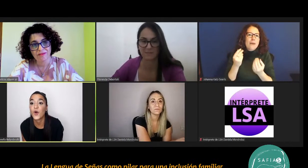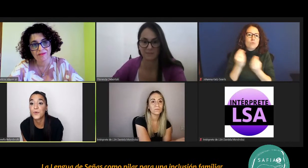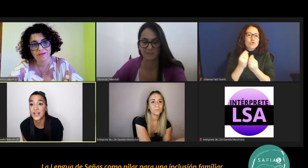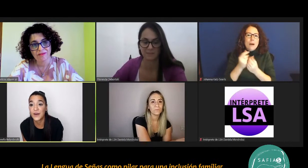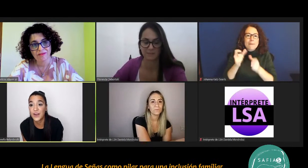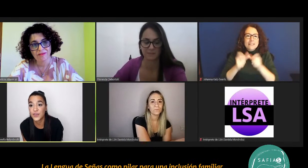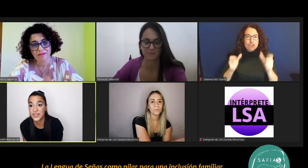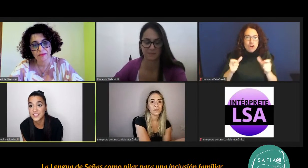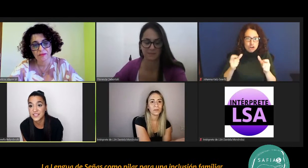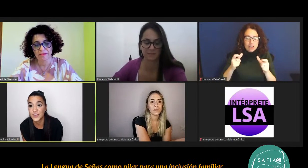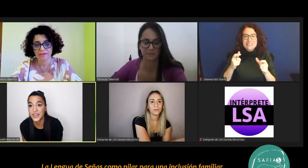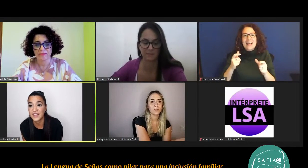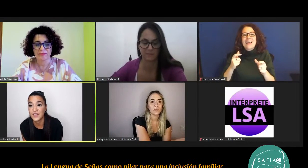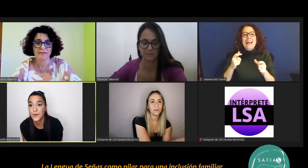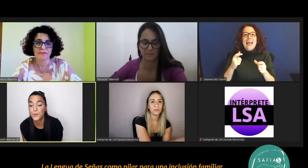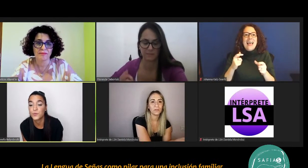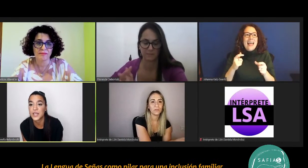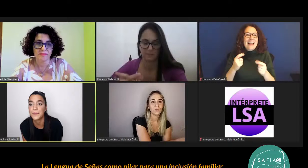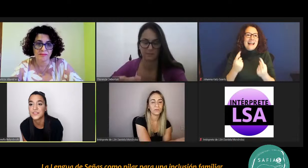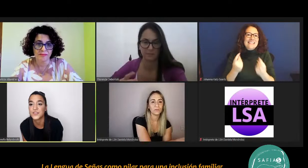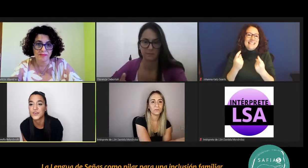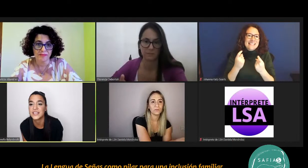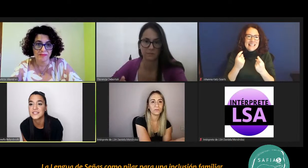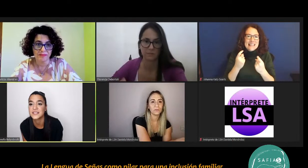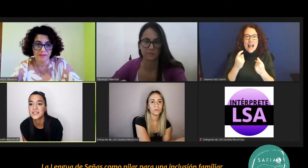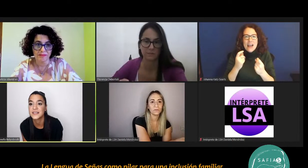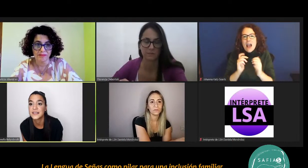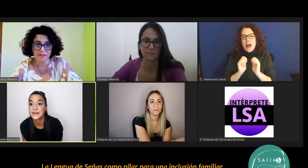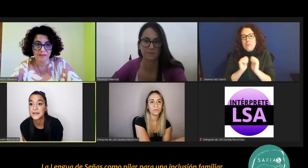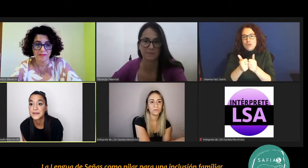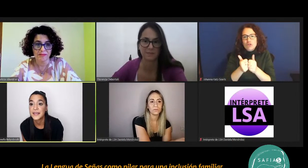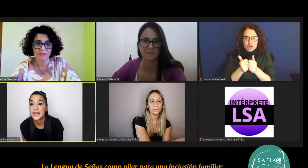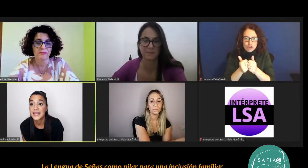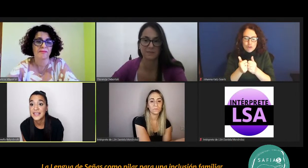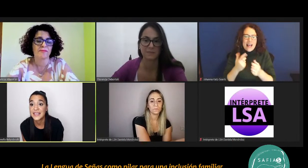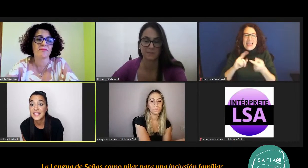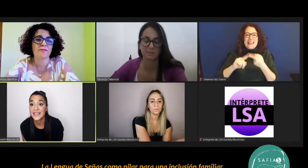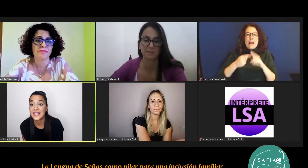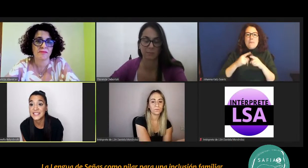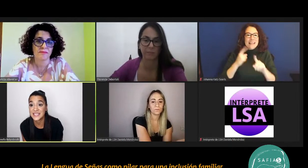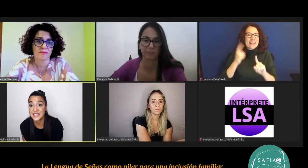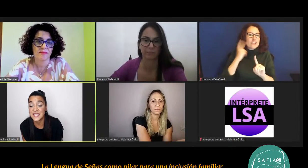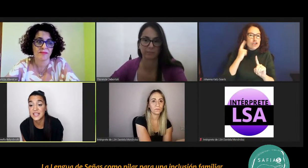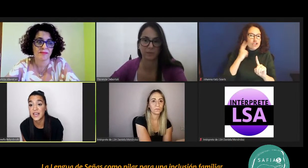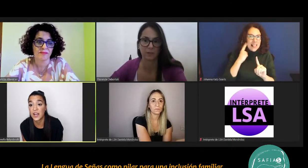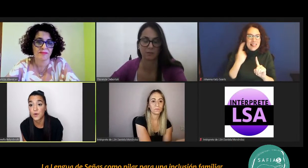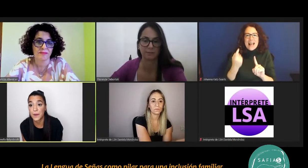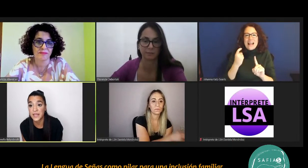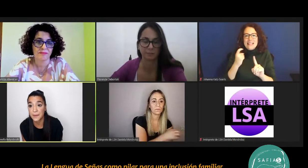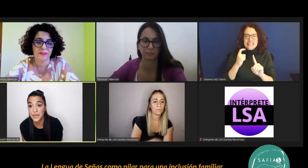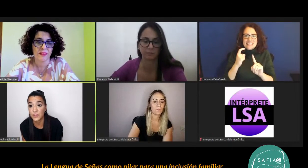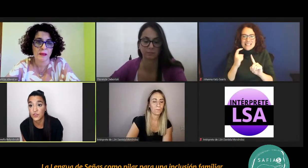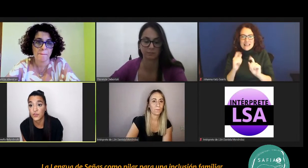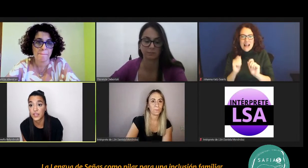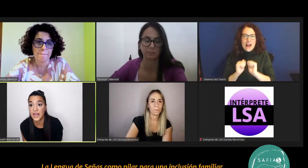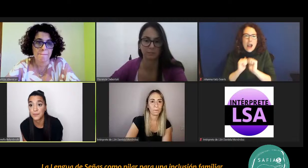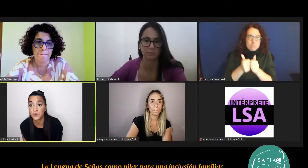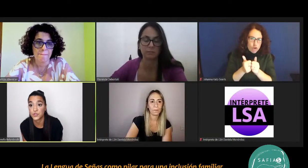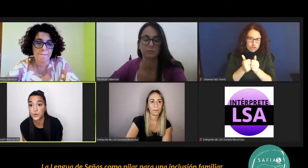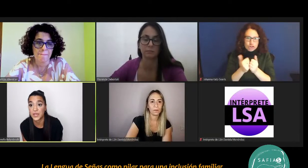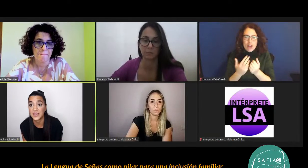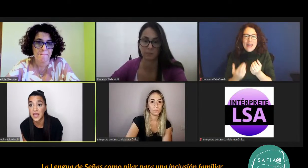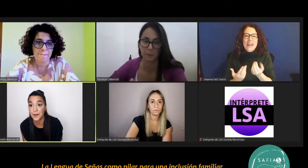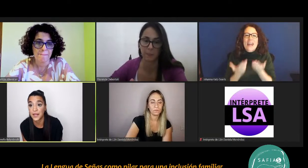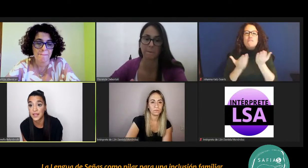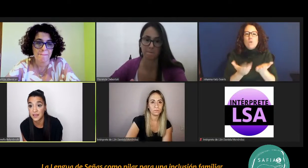¿Cómo trabajo de asesora? Muchas personas necesitan el acompañamiento y el